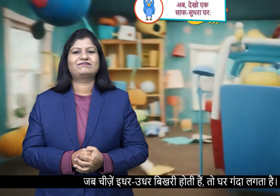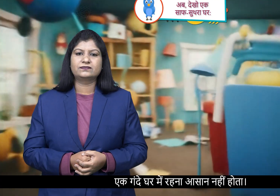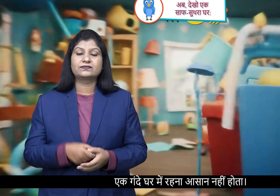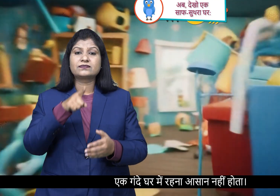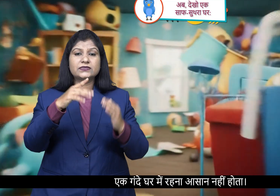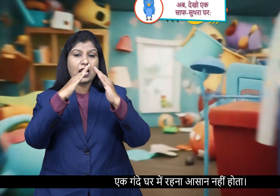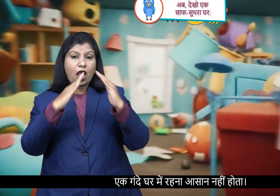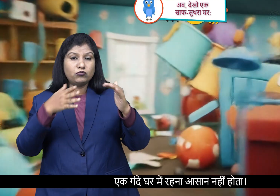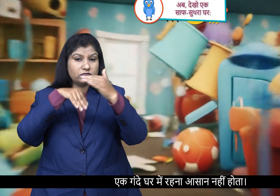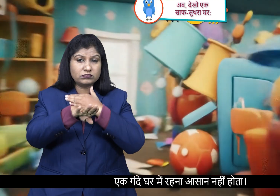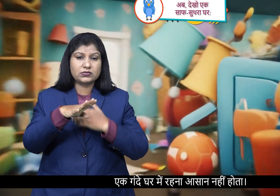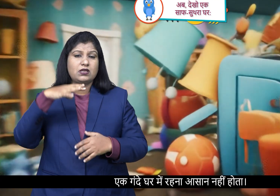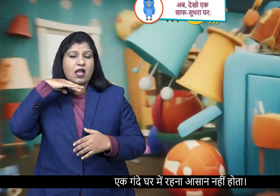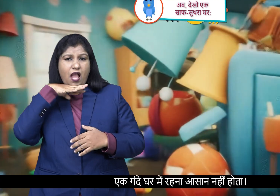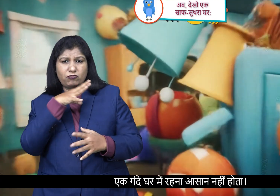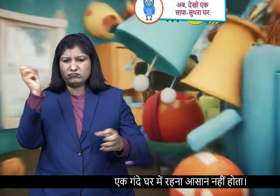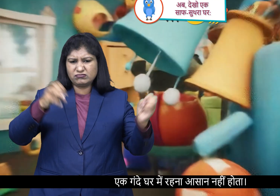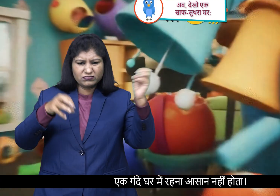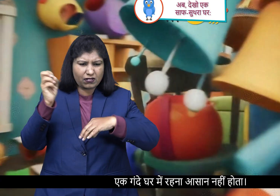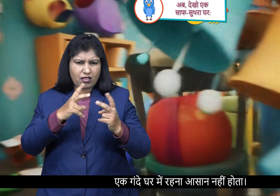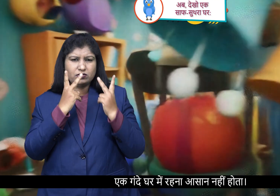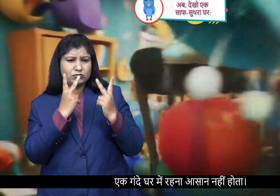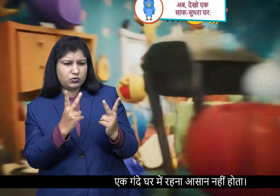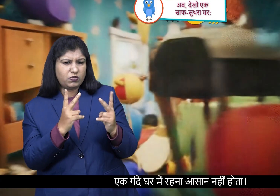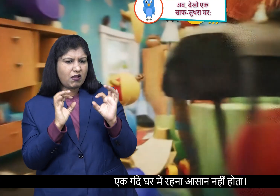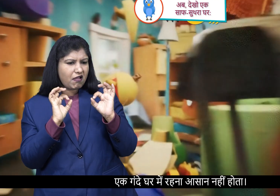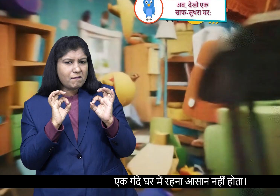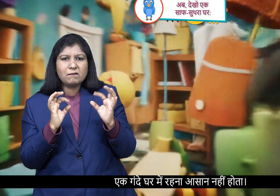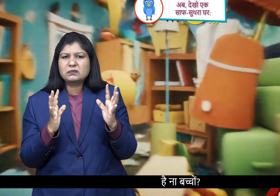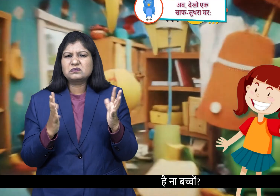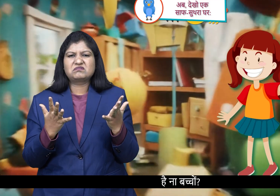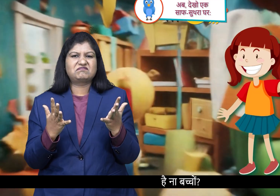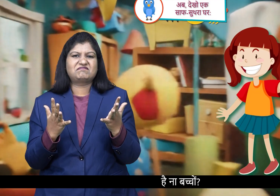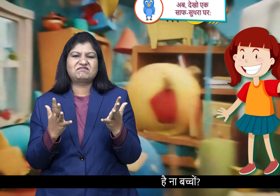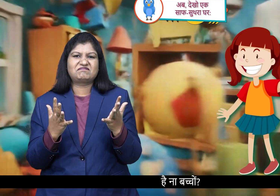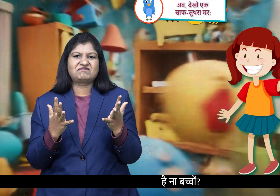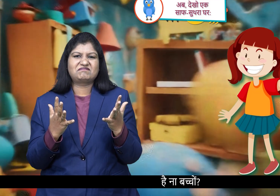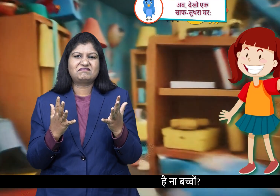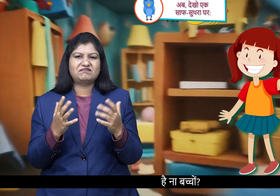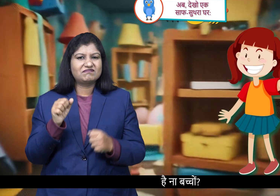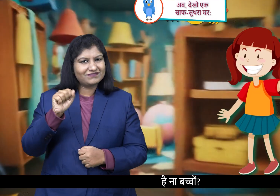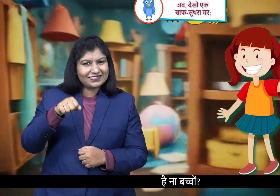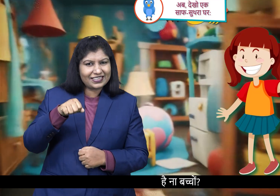एक गंदे घर में रहना आसान नहीं होता है ना बच्चों?